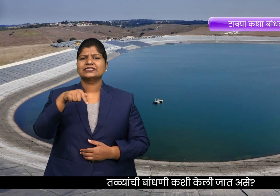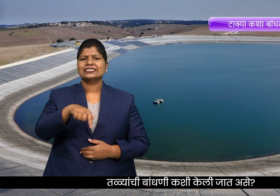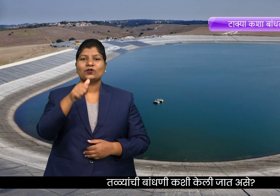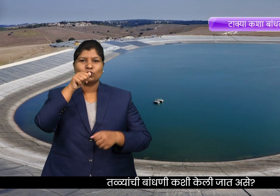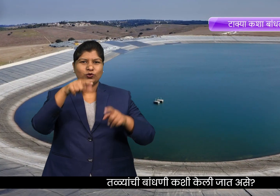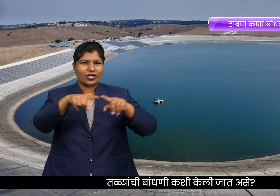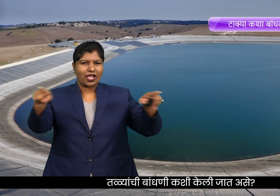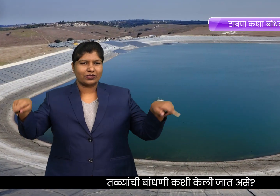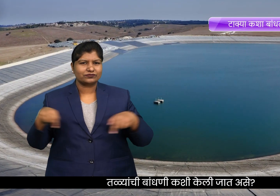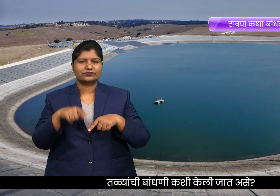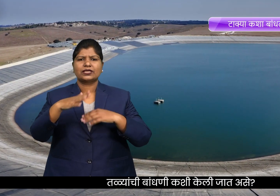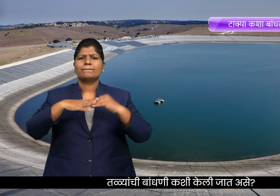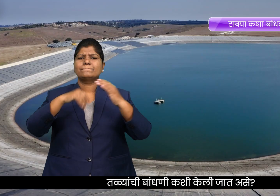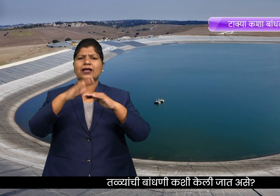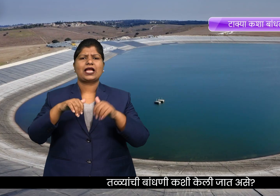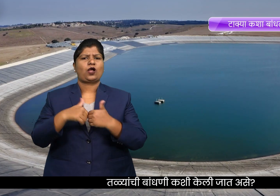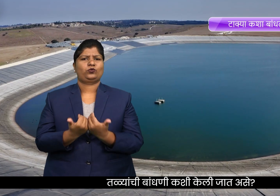तळांची बांधणी कशी केली जाते?